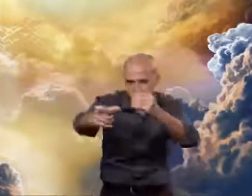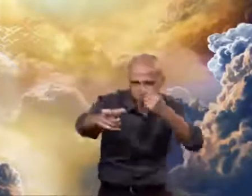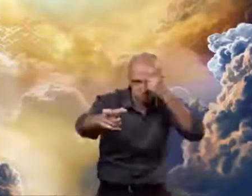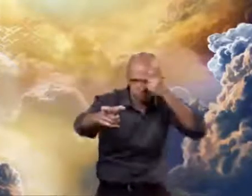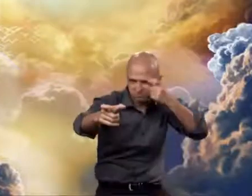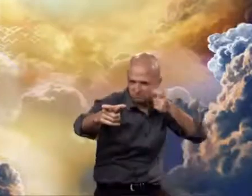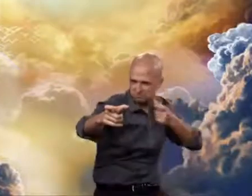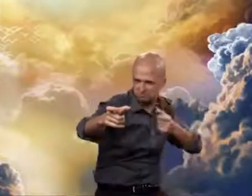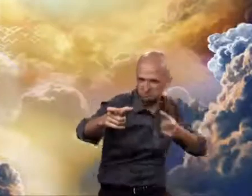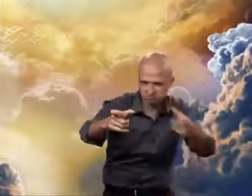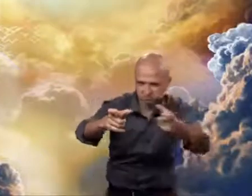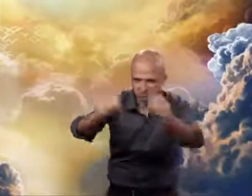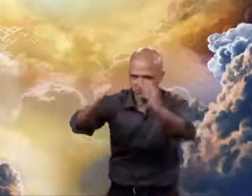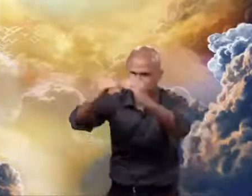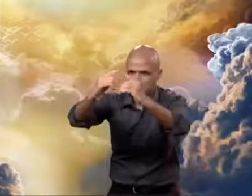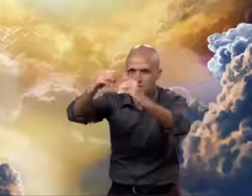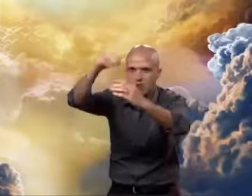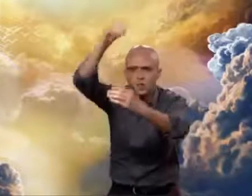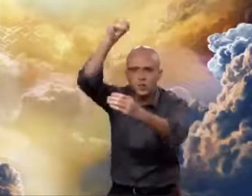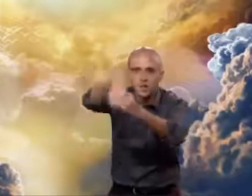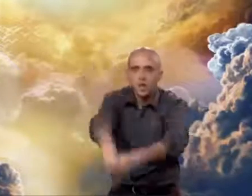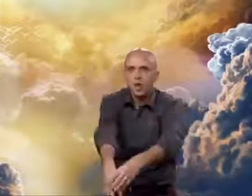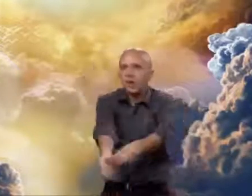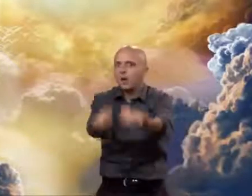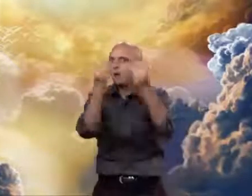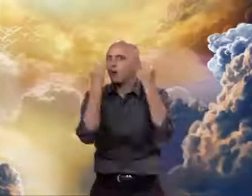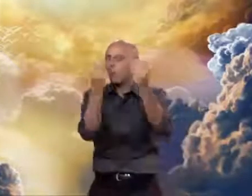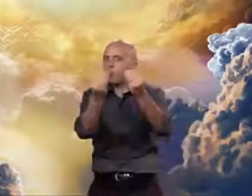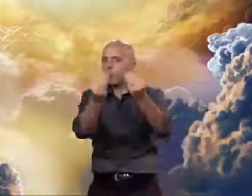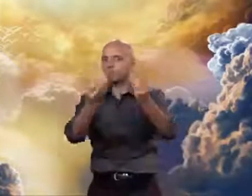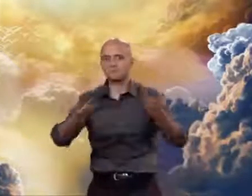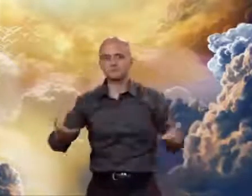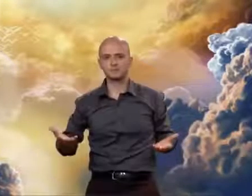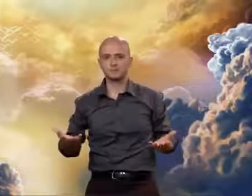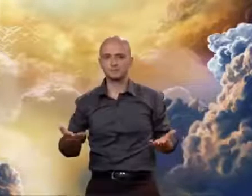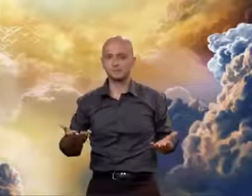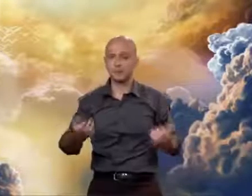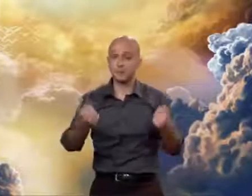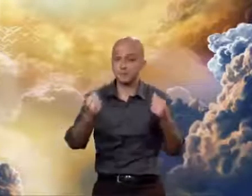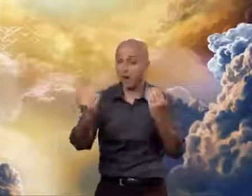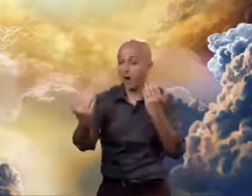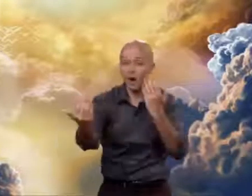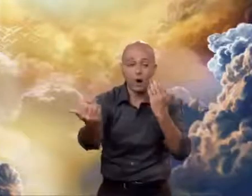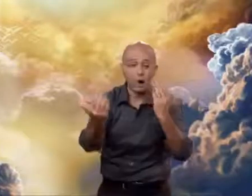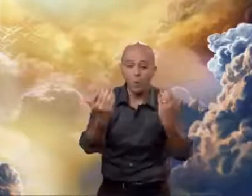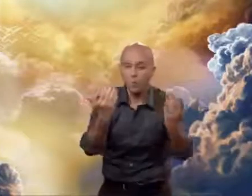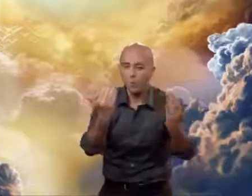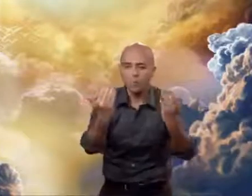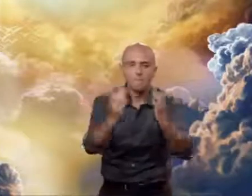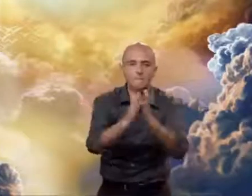com a verdade bíblica de que os mortos nada sabem e reconhecer que as aparições são feitas por espíritos do